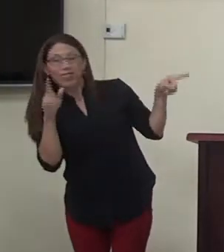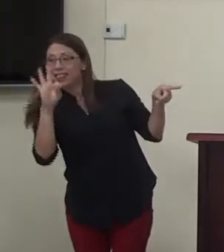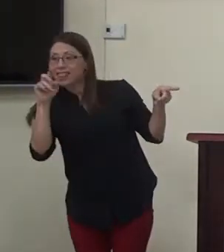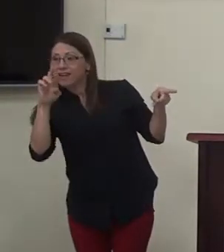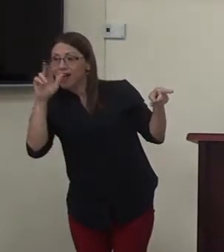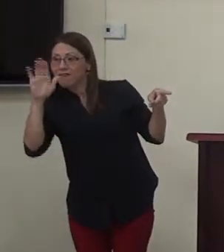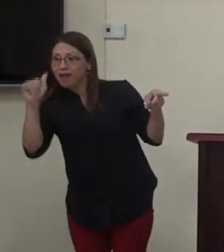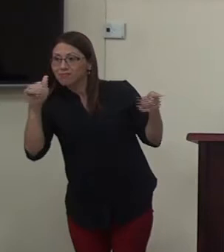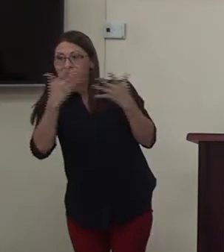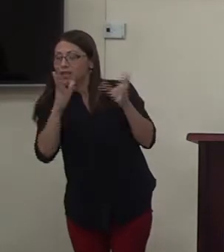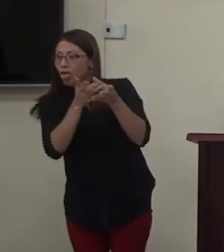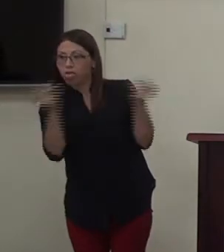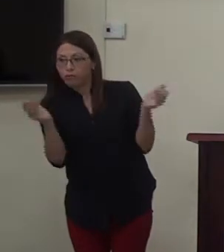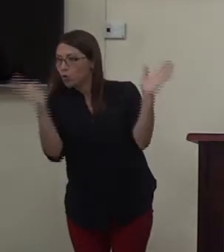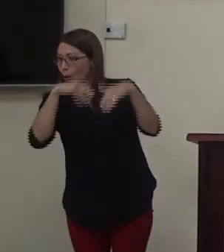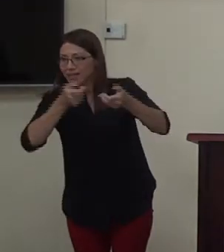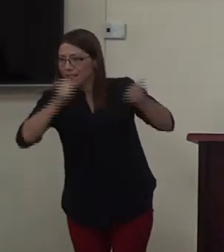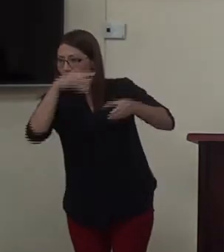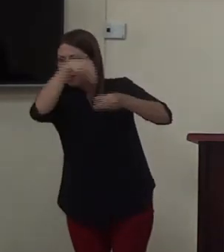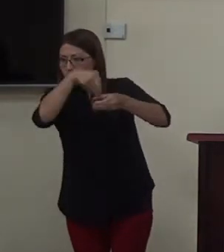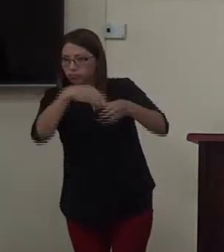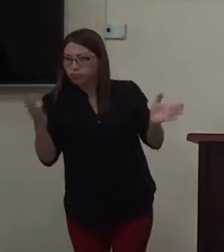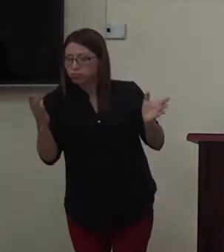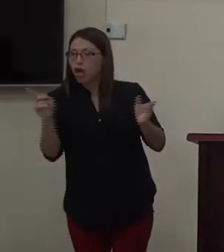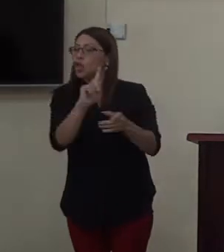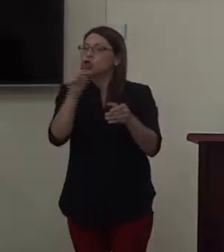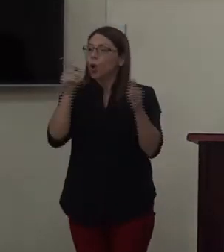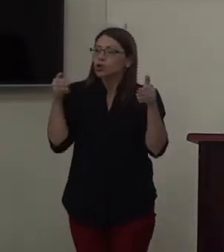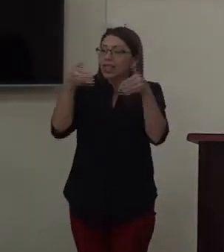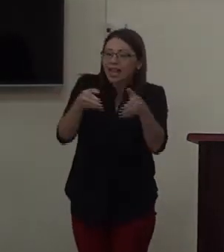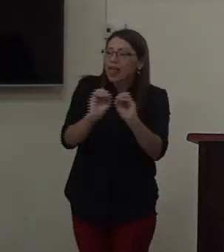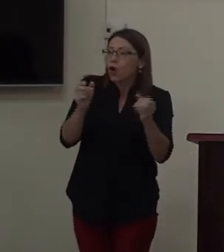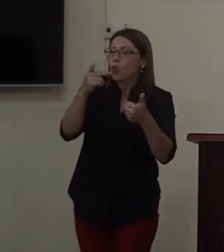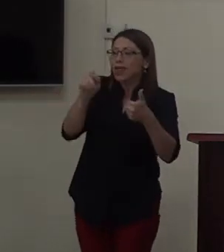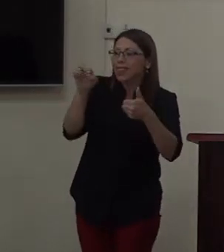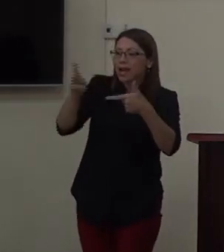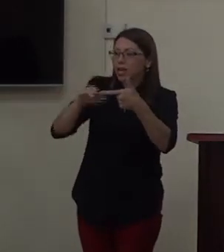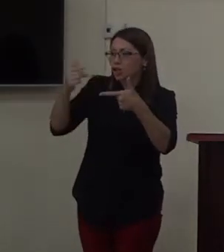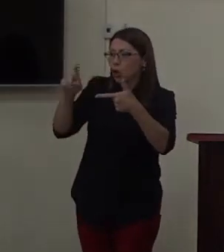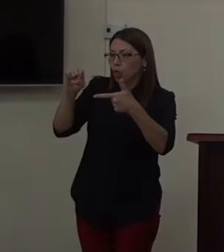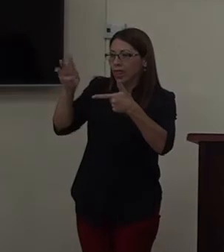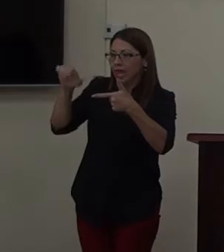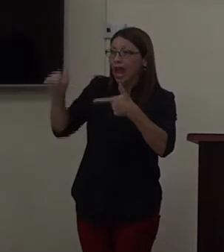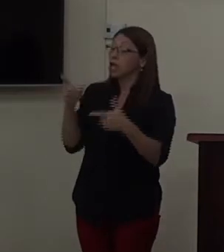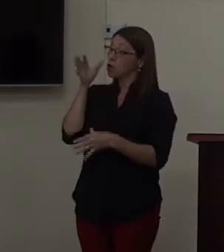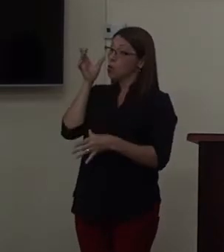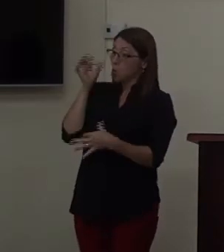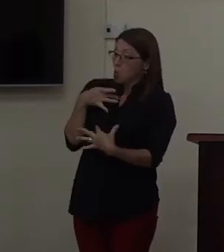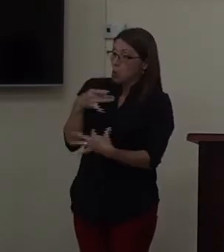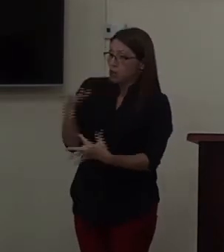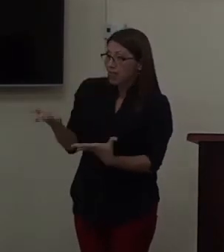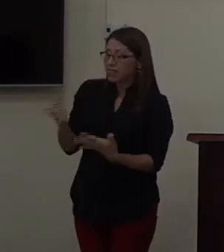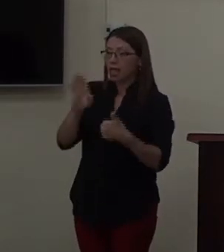queda totalmente borrado del mapa, no consideraría obviamente ni los locales ni los pelotegas, y curiosamente sí considera al Borunca